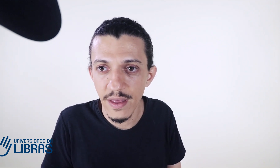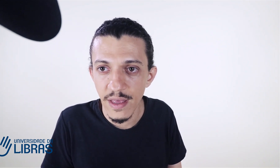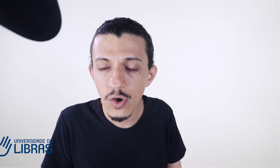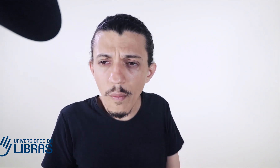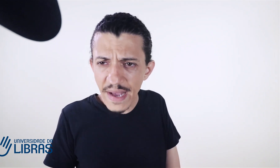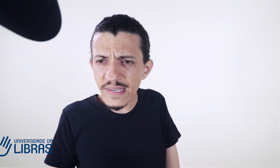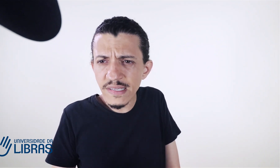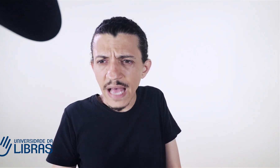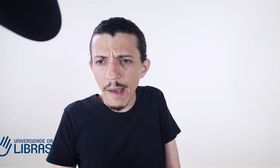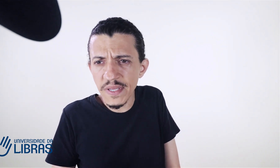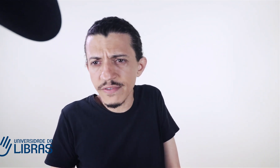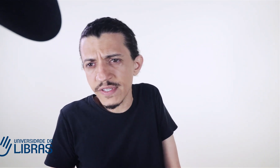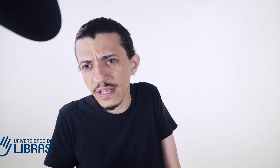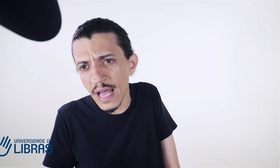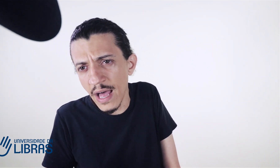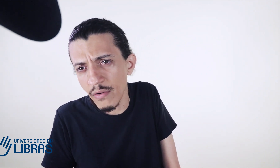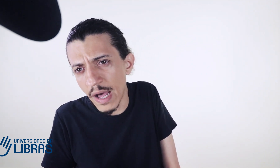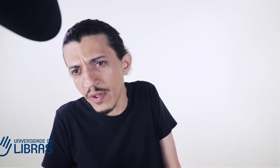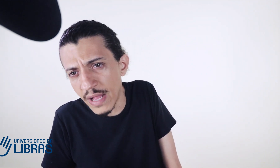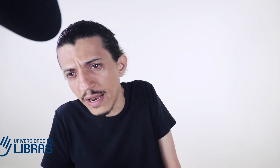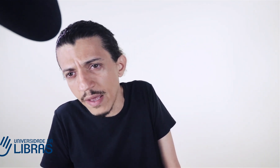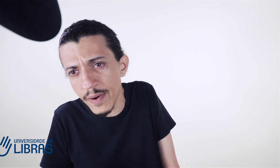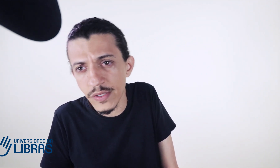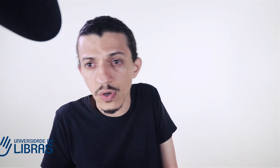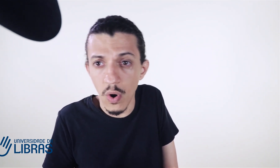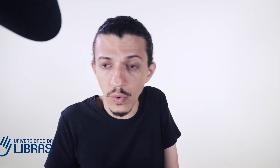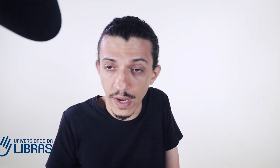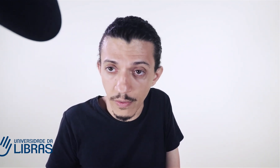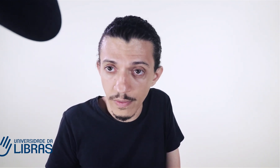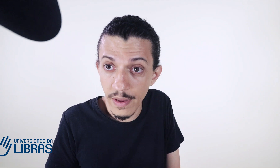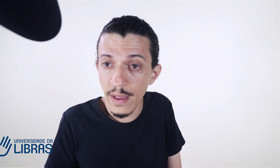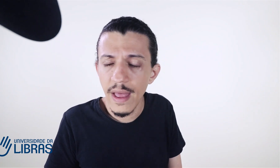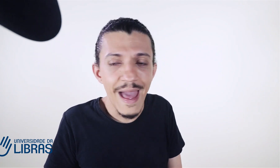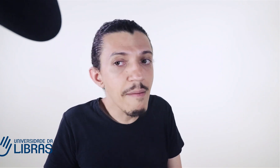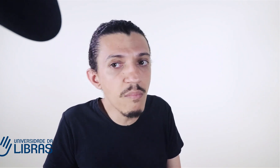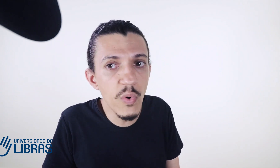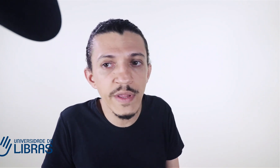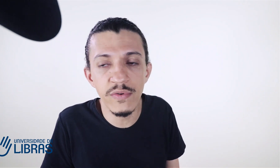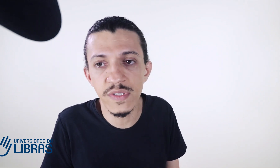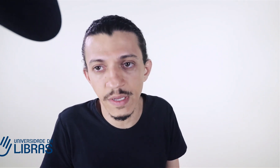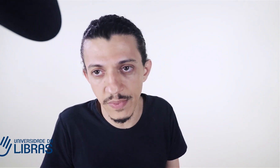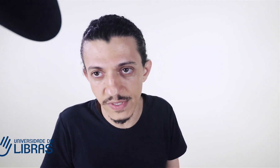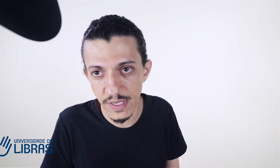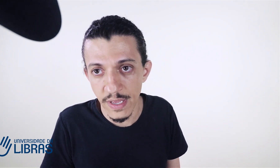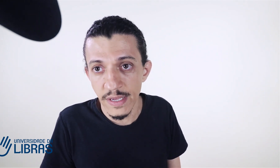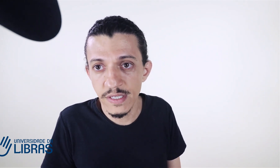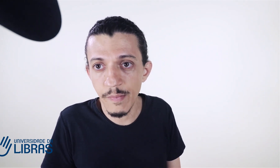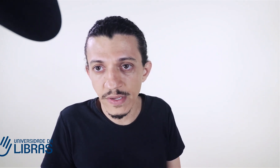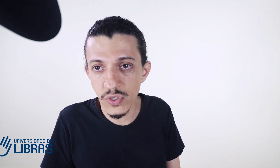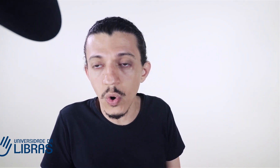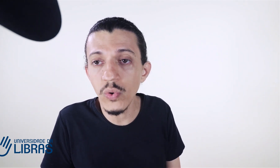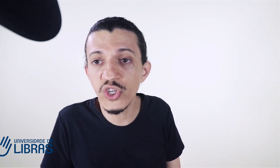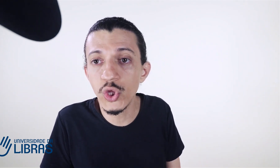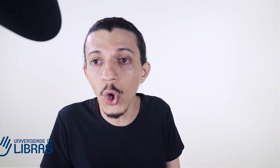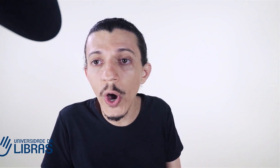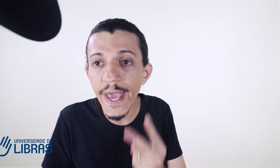E como é que você sabe se você está no caminho da Libras ou não? É muito simples. Se passou de